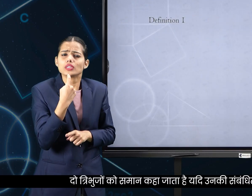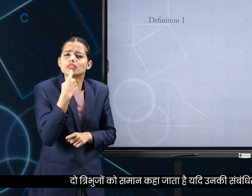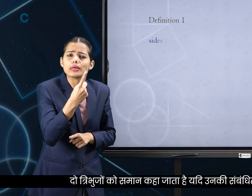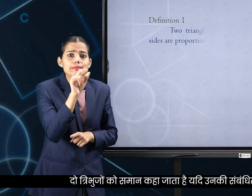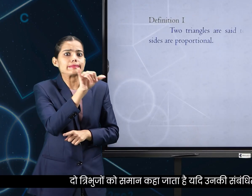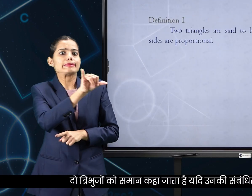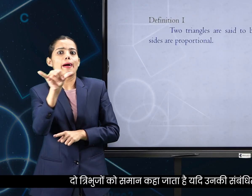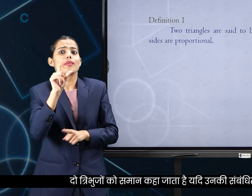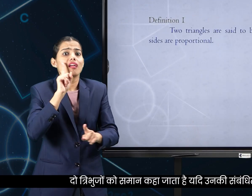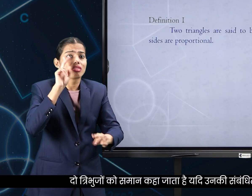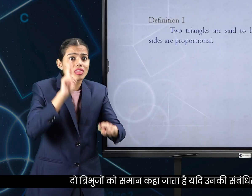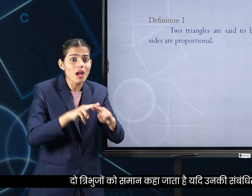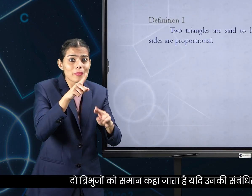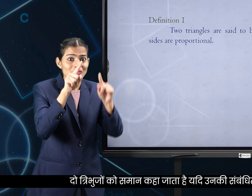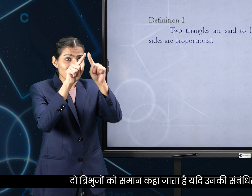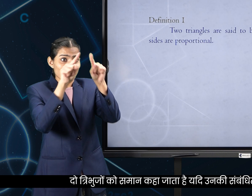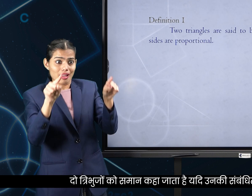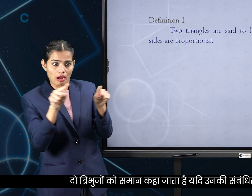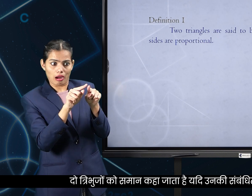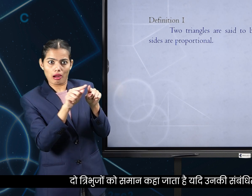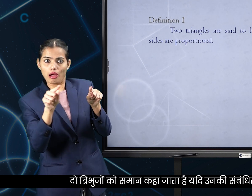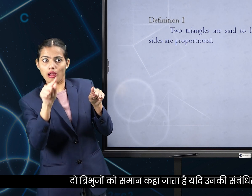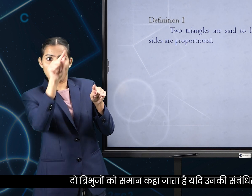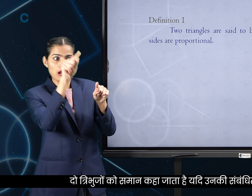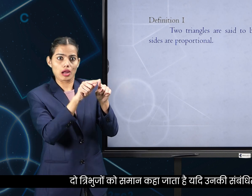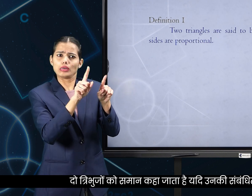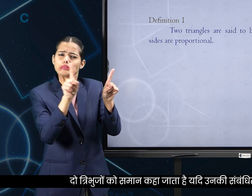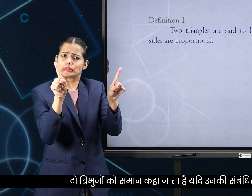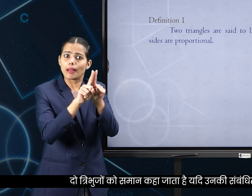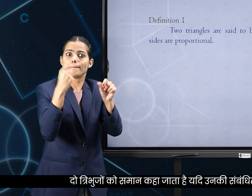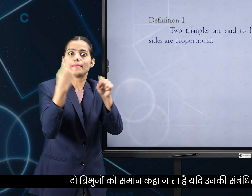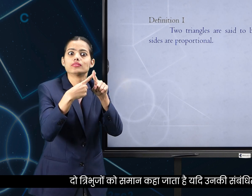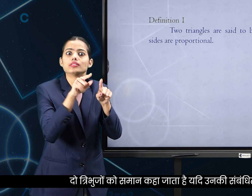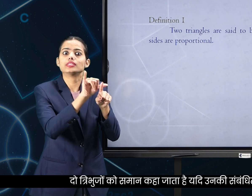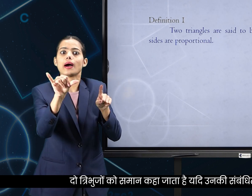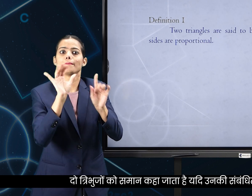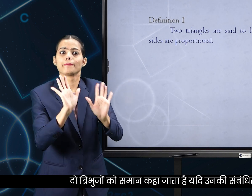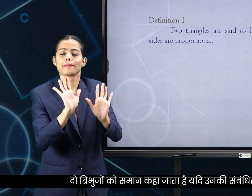दो त्रिभुजों को समान कहा जाता है यदि उनकी संबंधित भुजाएं अनुपातिक हो।